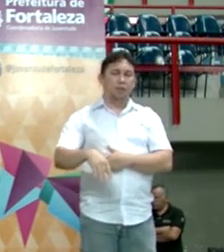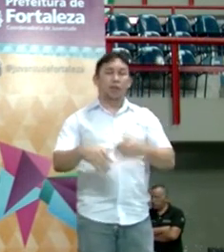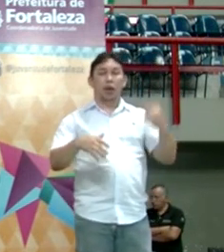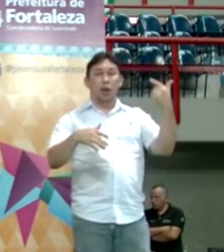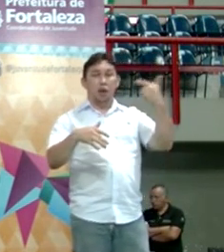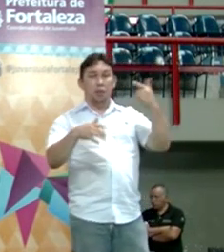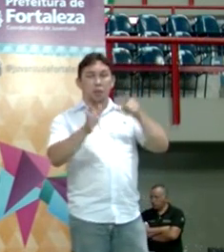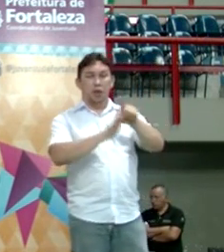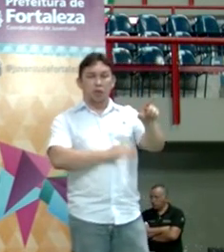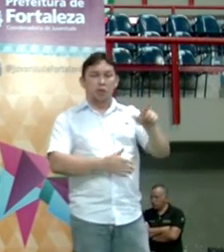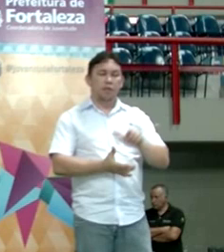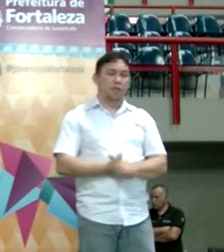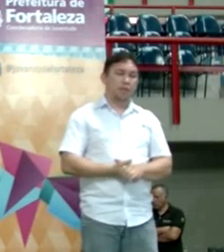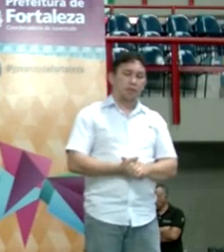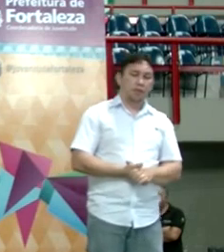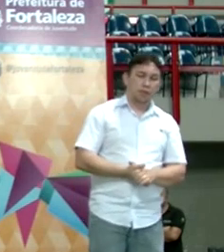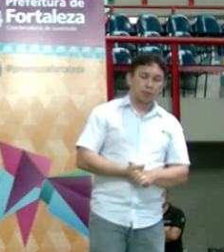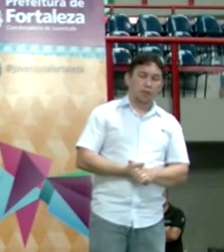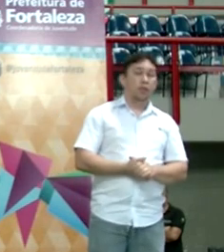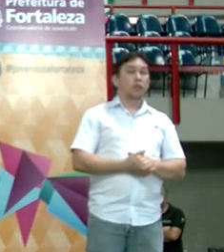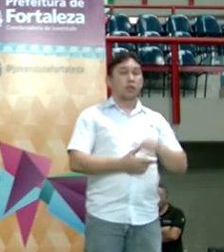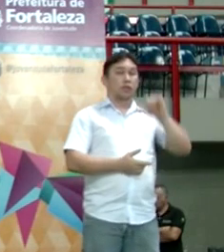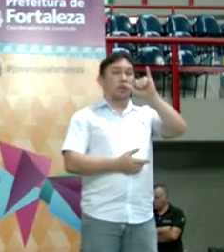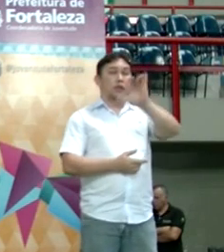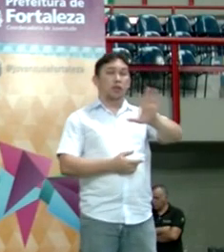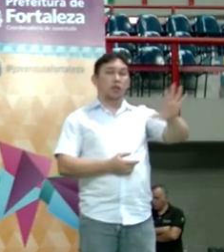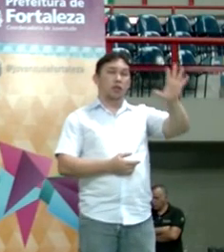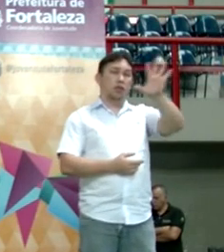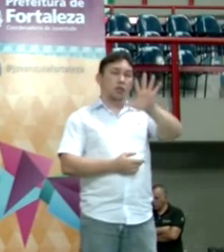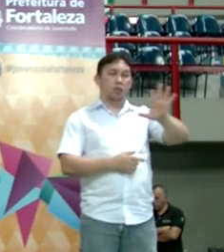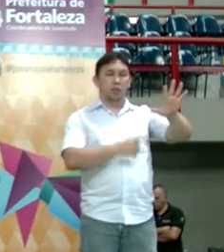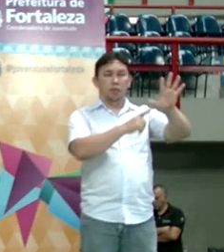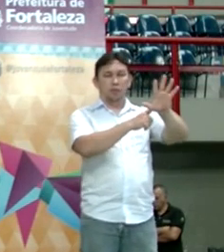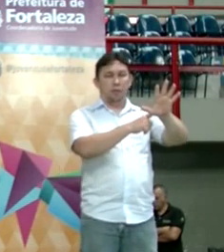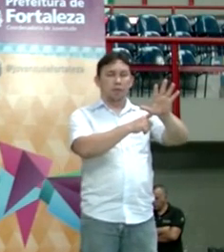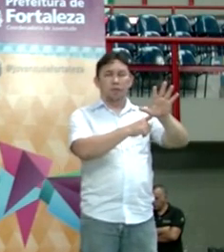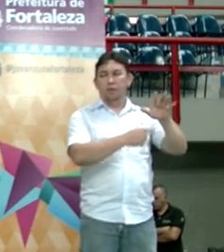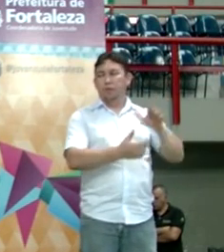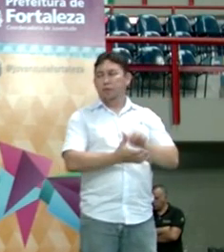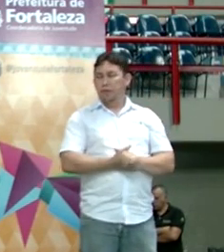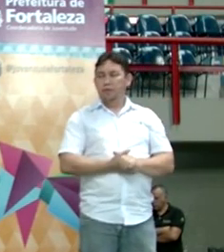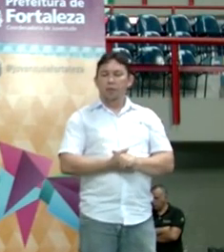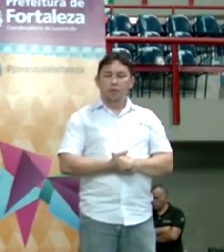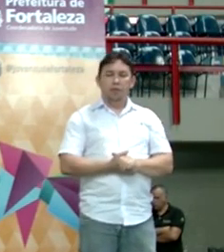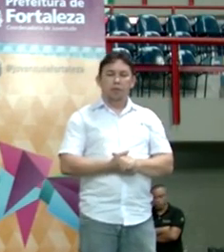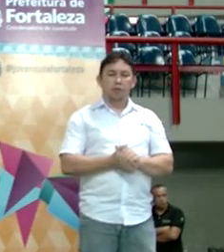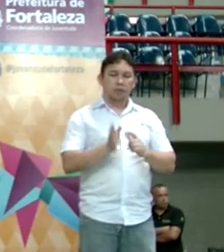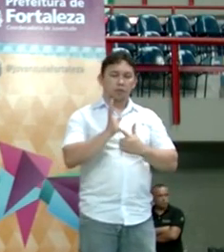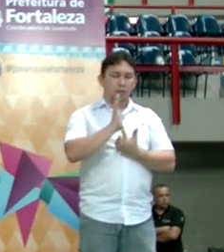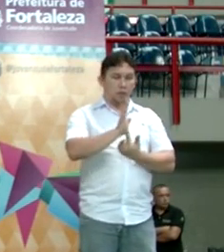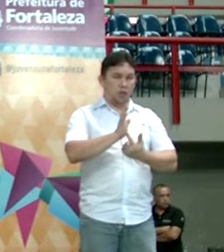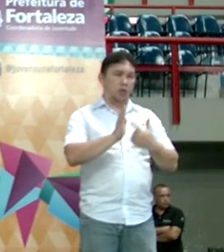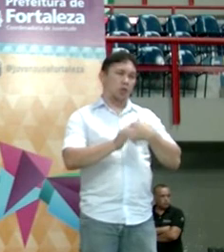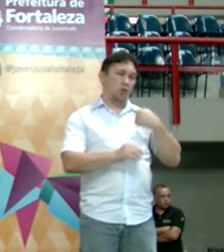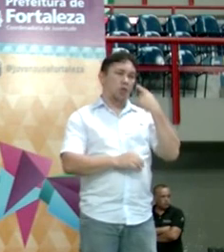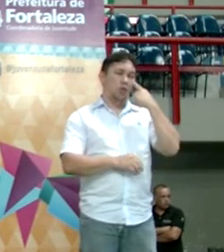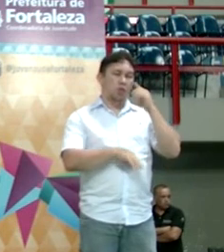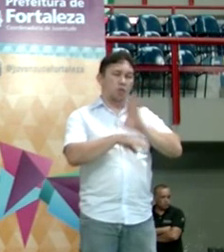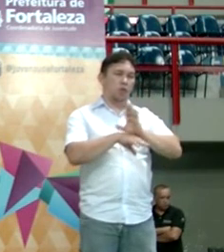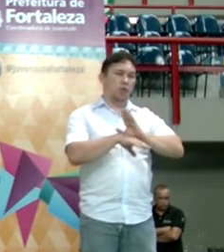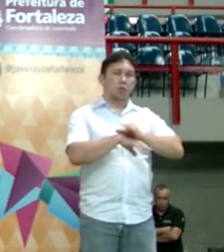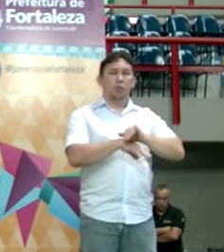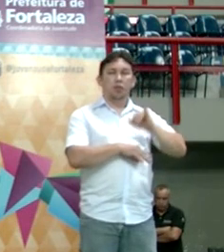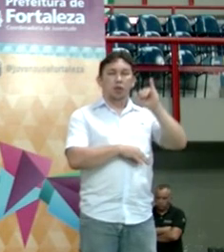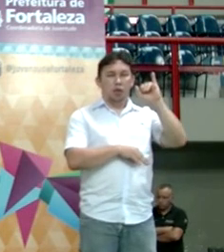lá. Tem uma imagem aí, jovem, do Morgan Freeman interpretando o Nelson Mandela, tá certo? No filme Invictus,